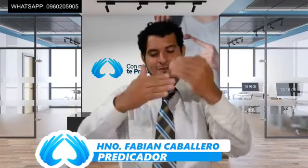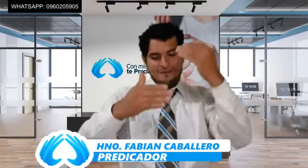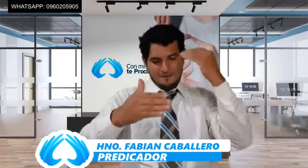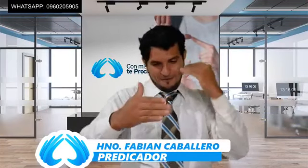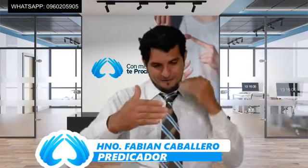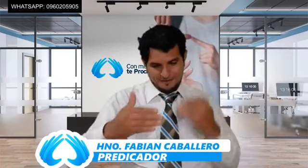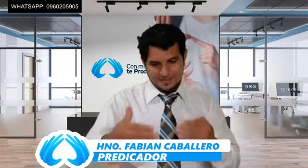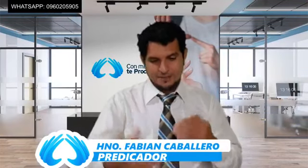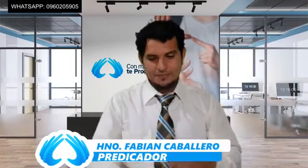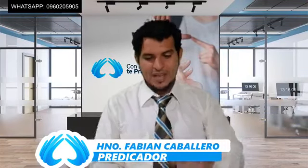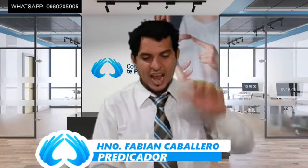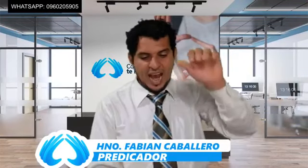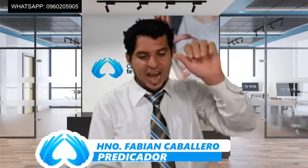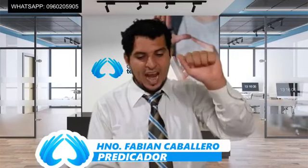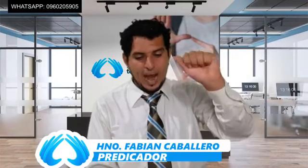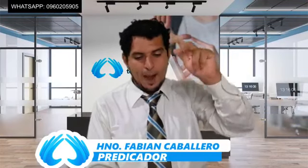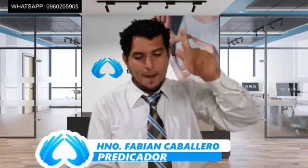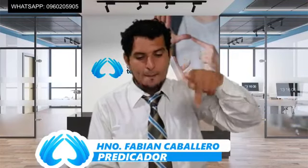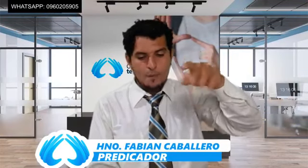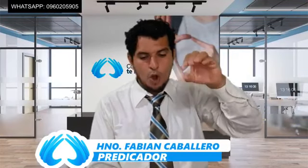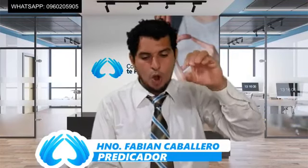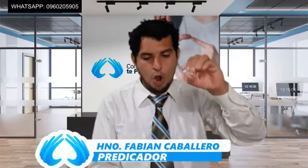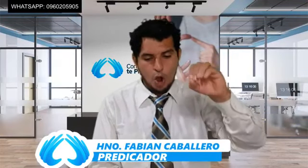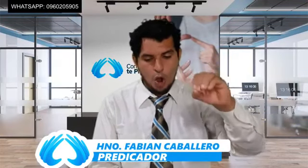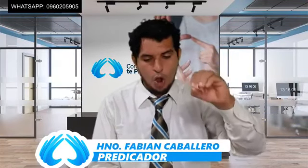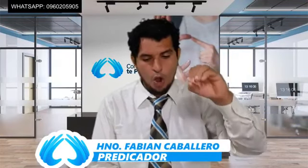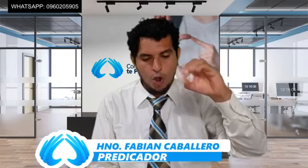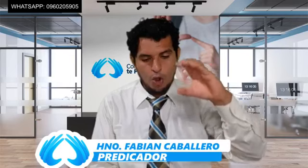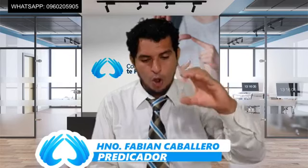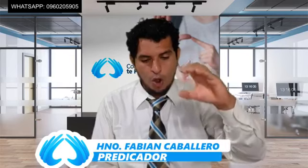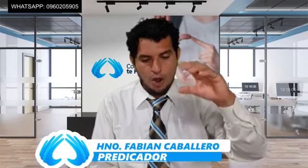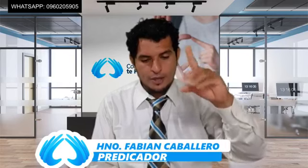son los libros generales.